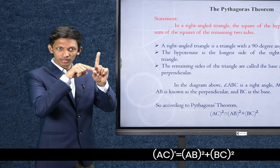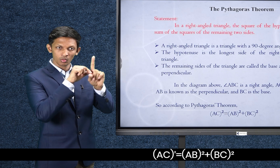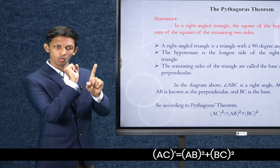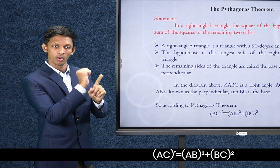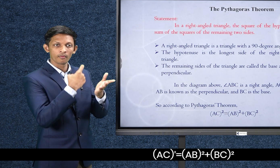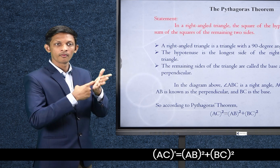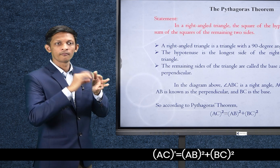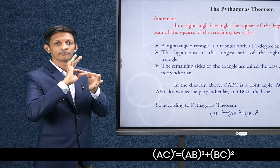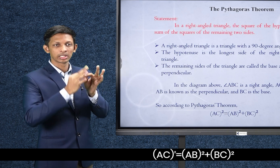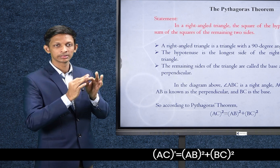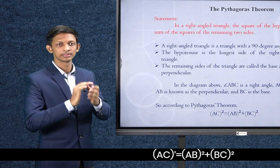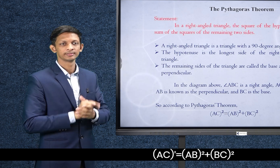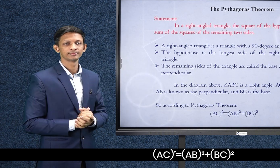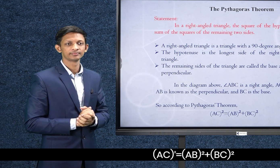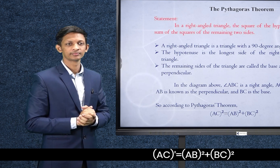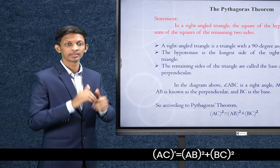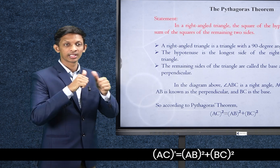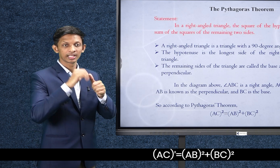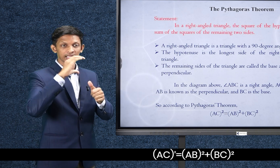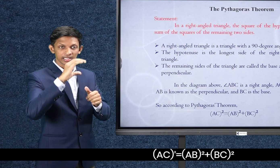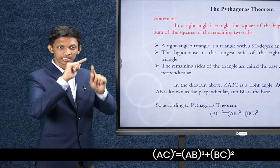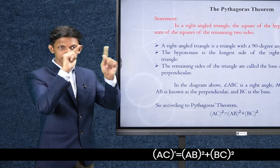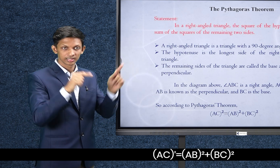AC होल स्क्वायर इज इक्वल AB होल स्क्वायर प्लस BC होल स्क्वायर।